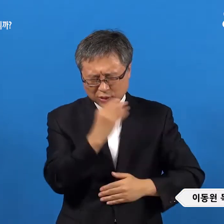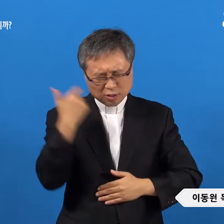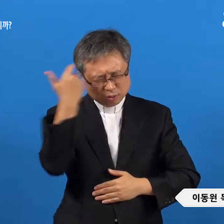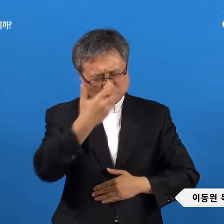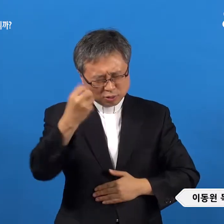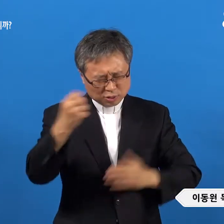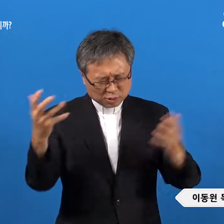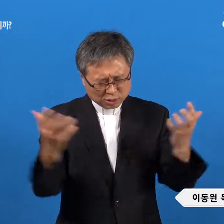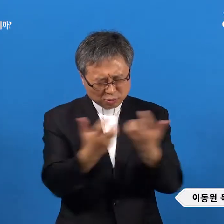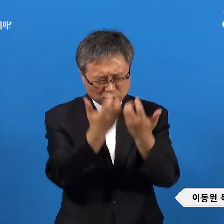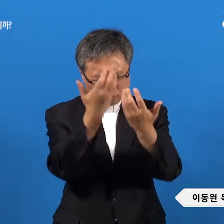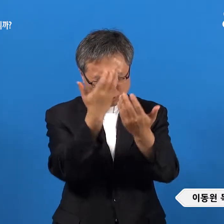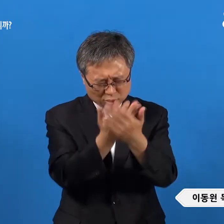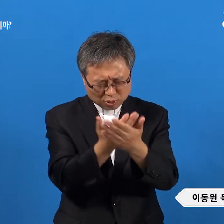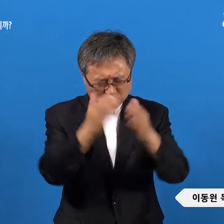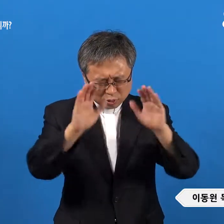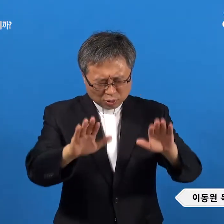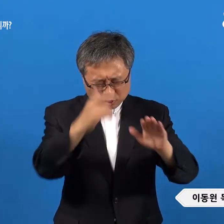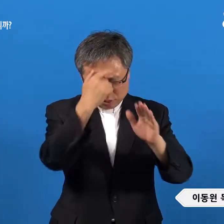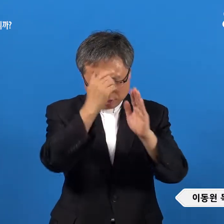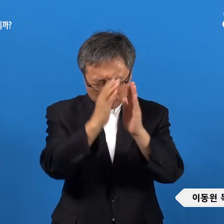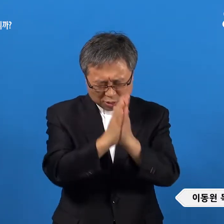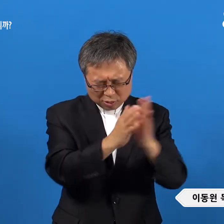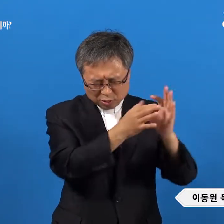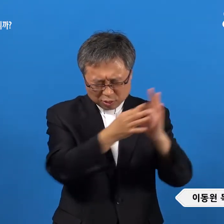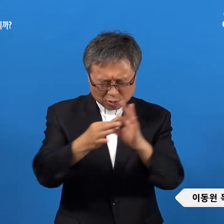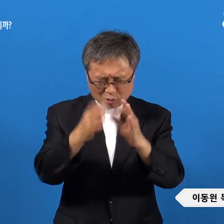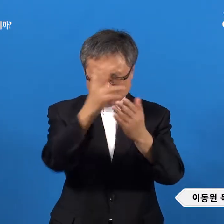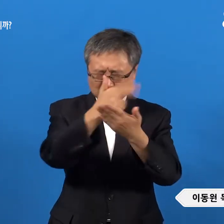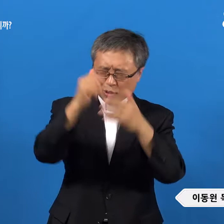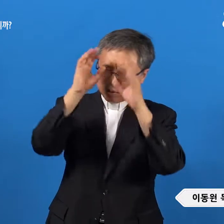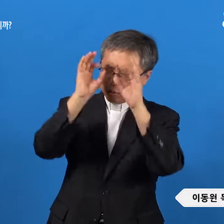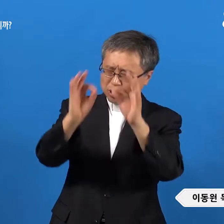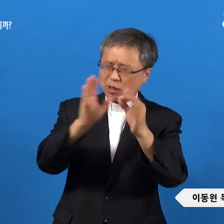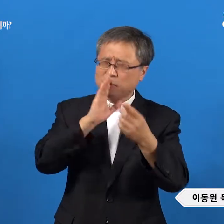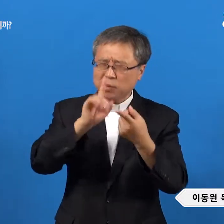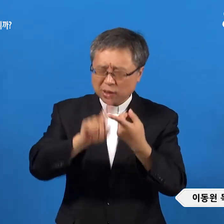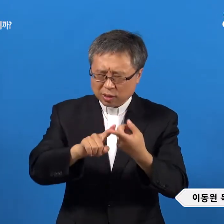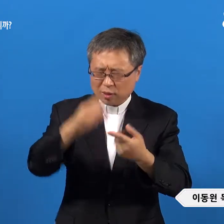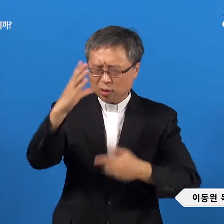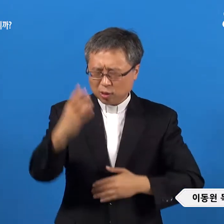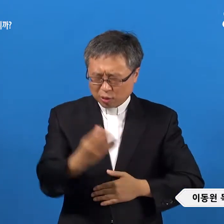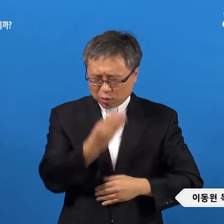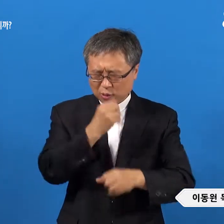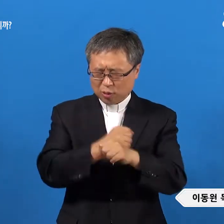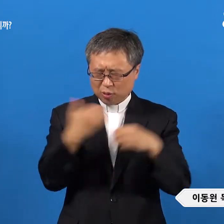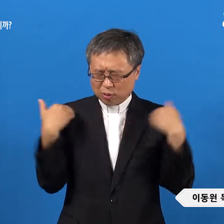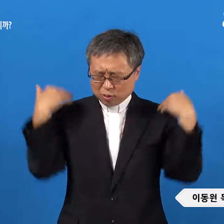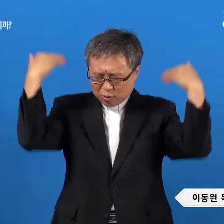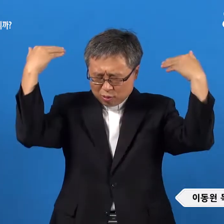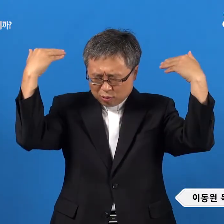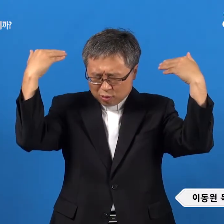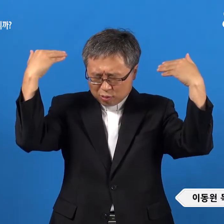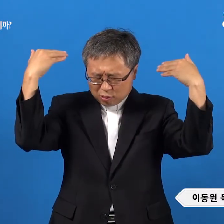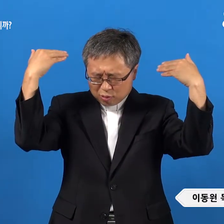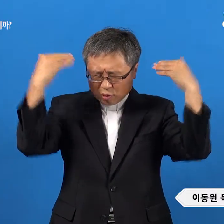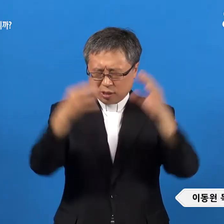채우시고 오늘 이 기도를 통해 주님 보시기에 합당하고 거룩한 성숙의 사람으로 세워지는